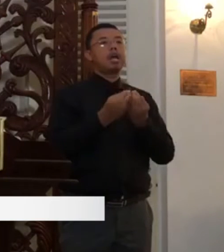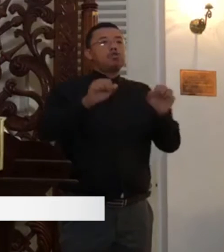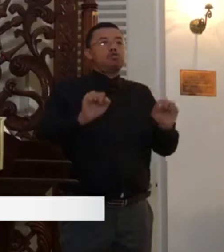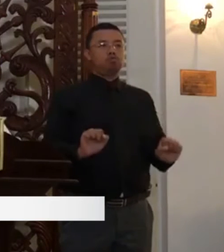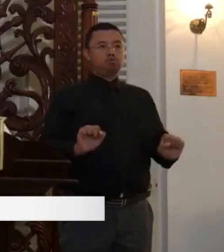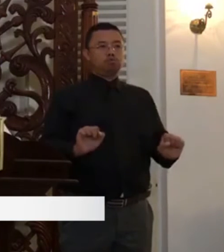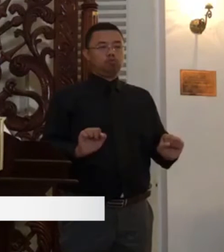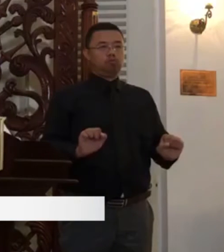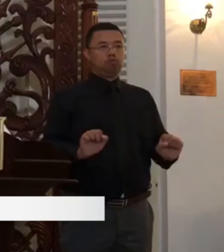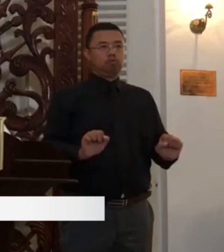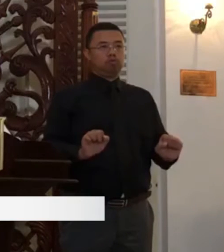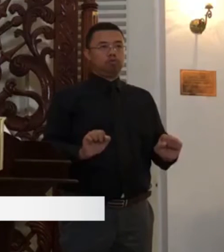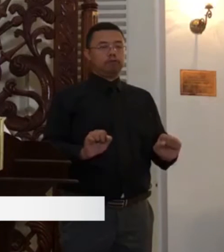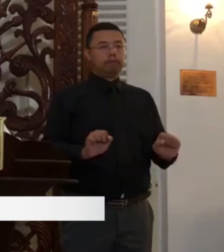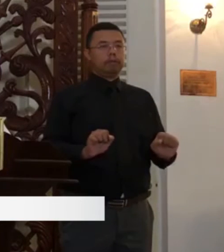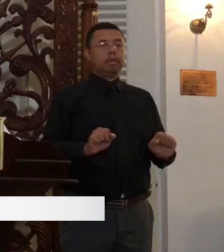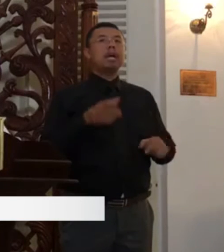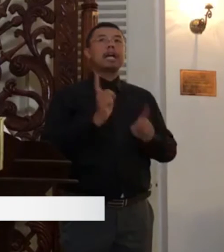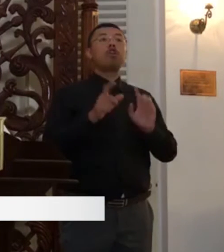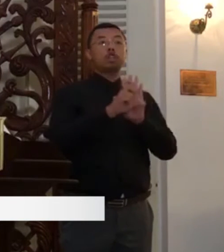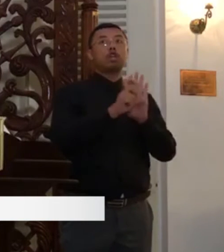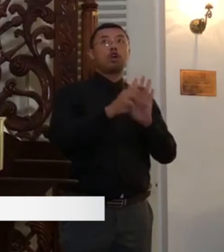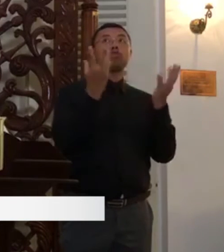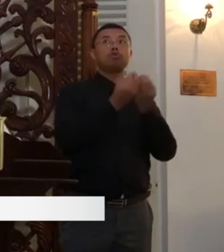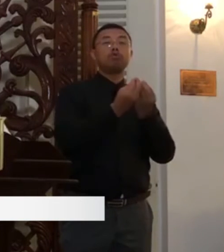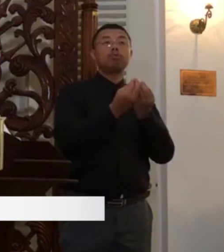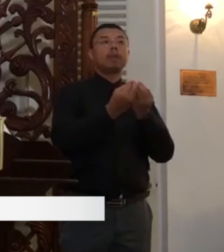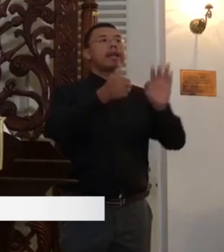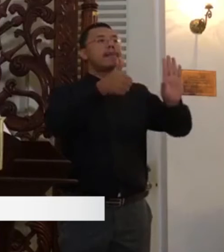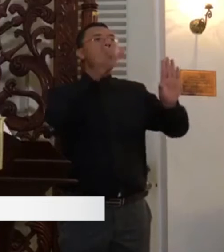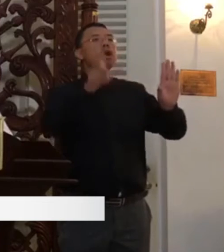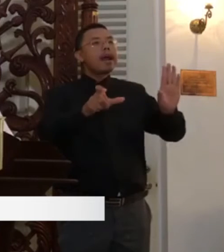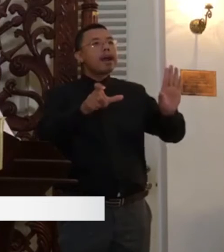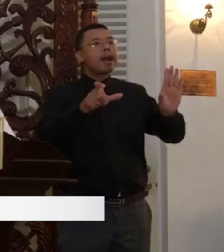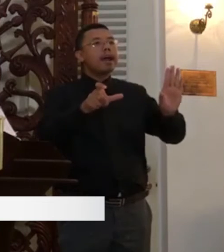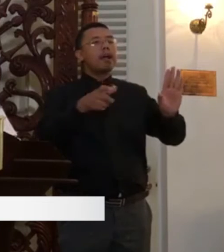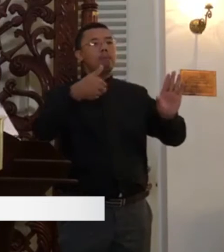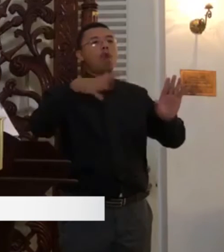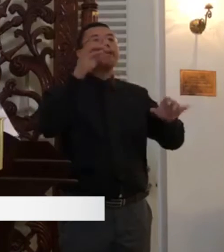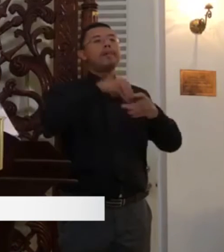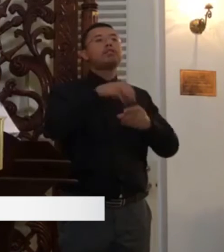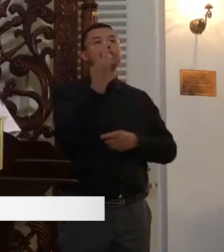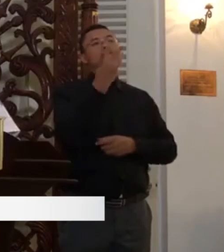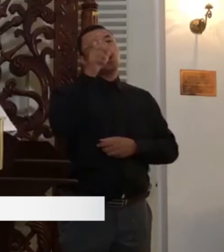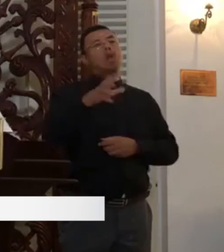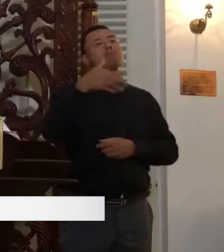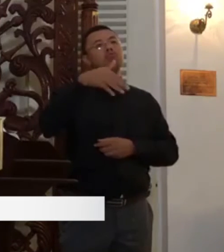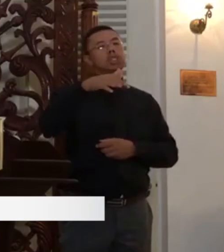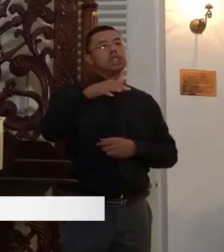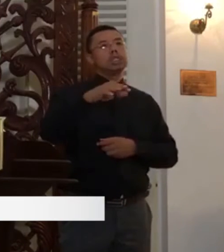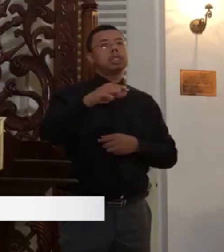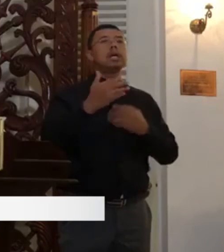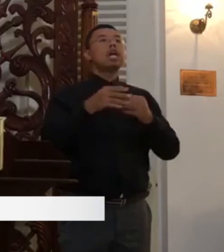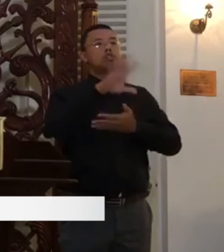kursinya. Jadi bila jumlah kursi bisa untuk 6 orang, maka maksimal 3 orang dan